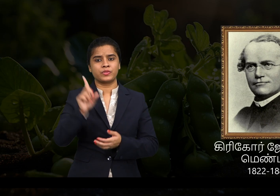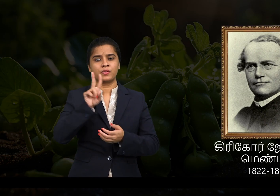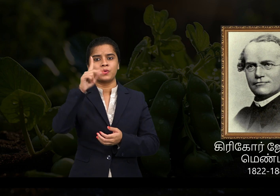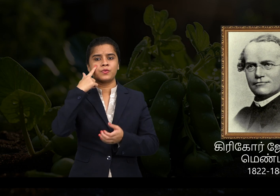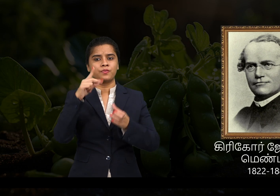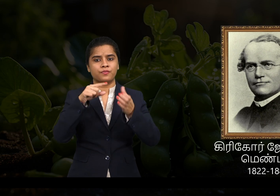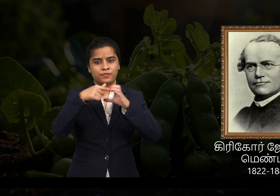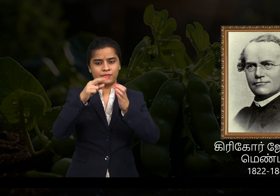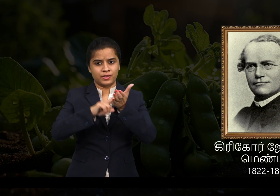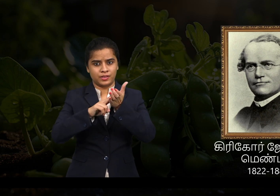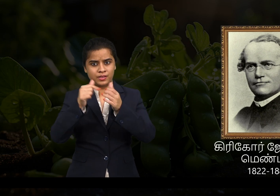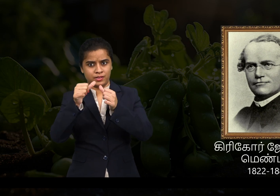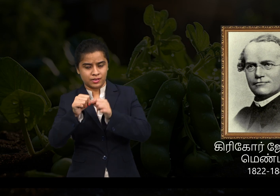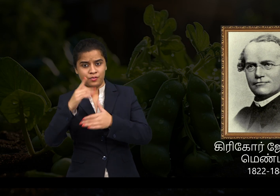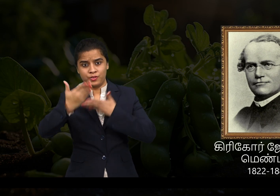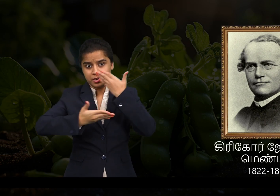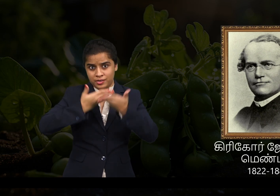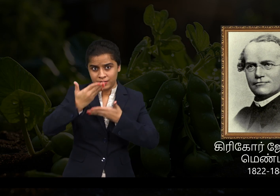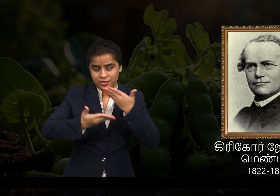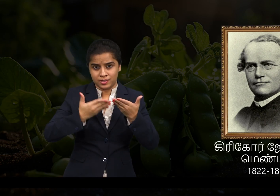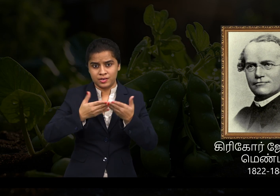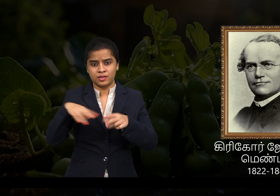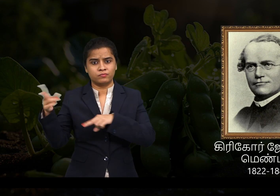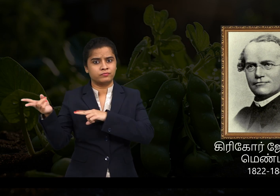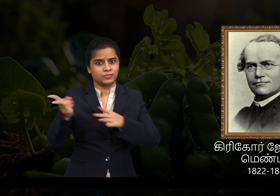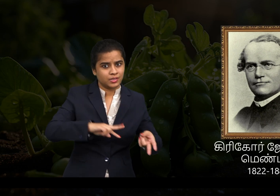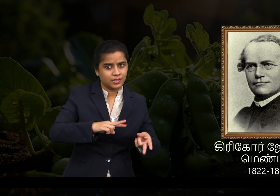வியன்னா பல்கலைக்கழகத்திற்கு சென்று